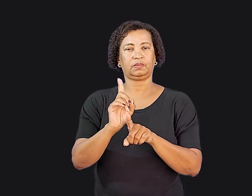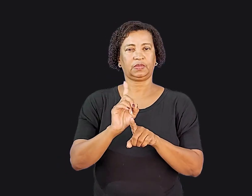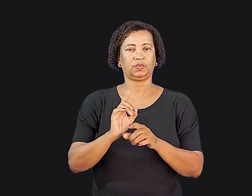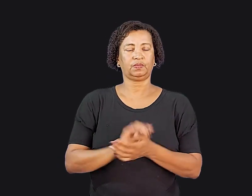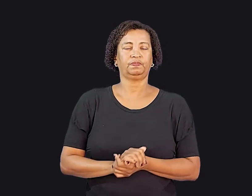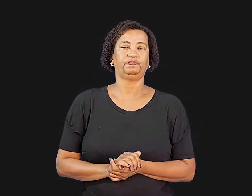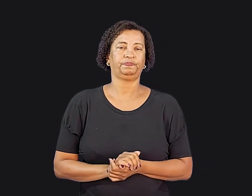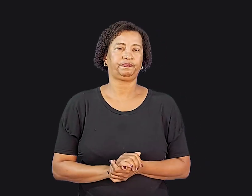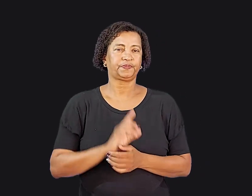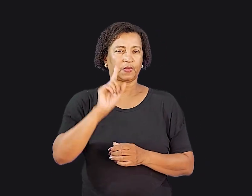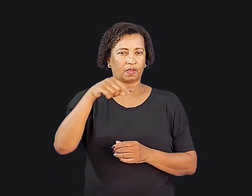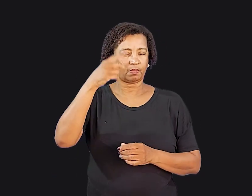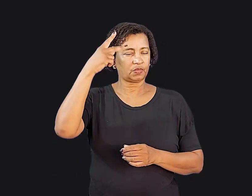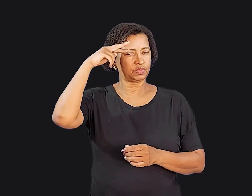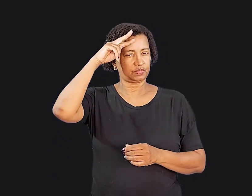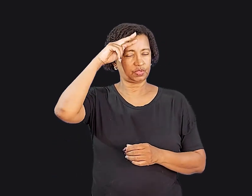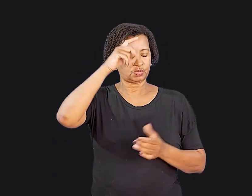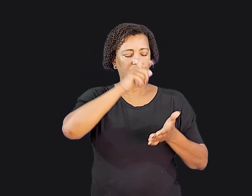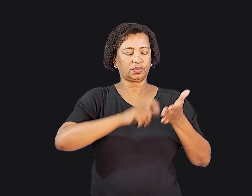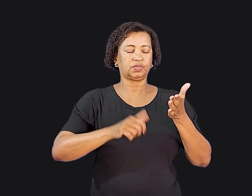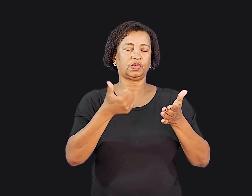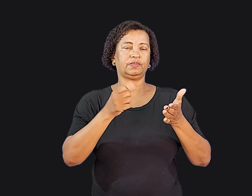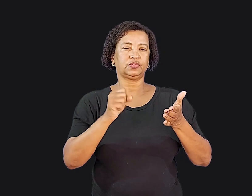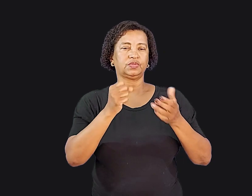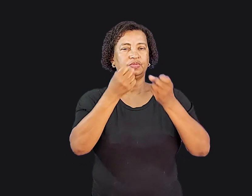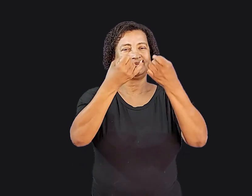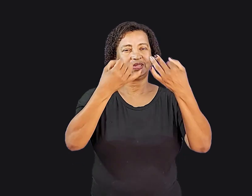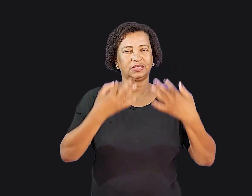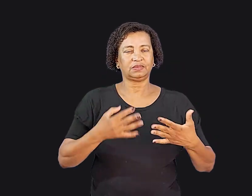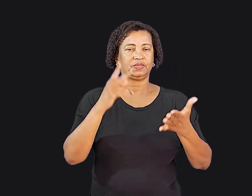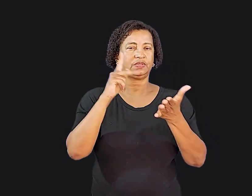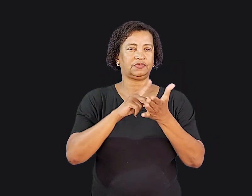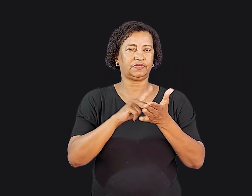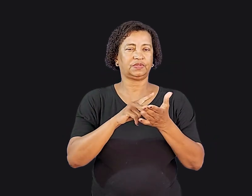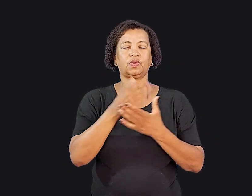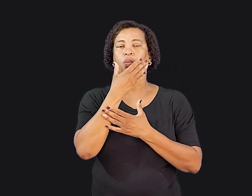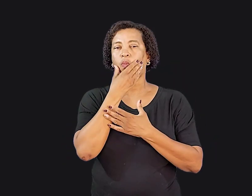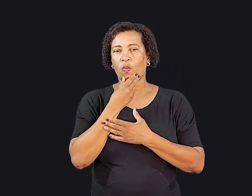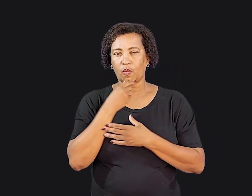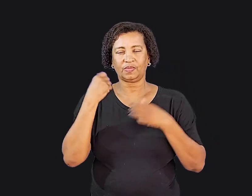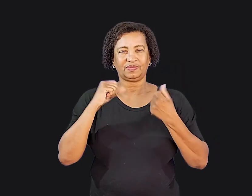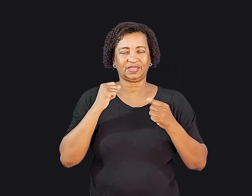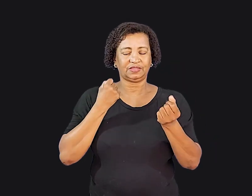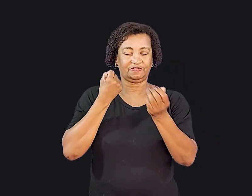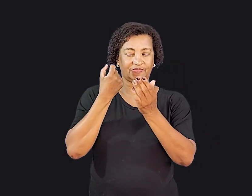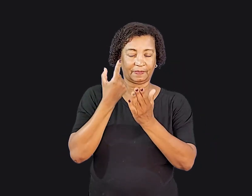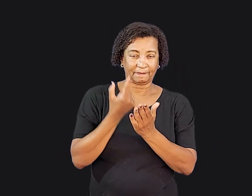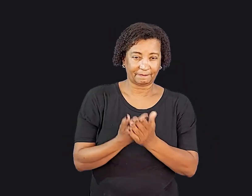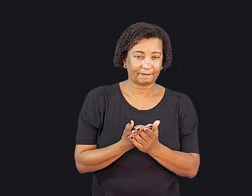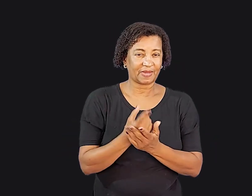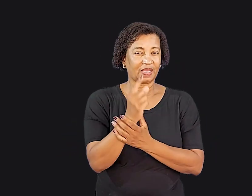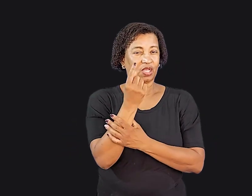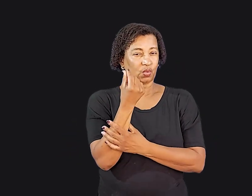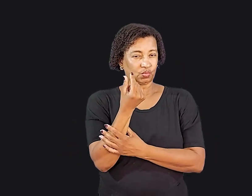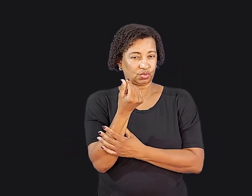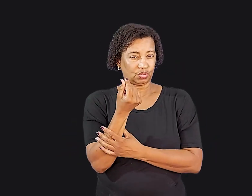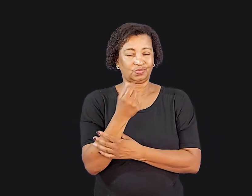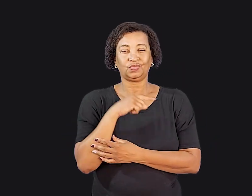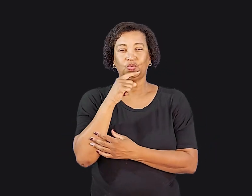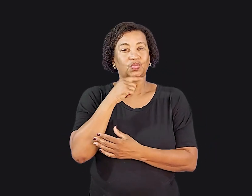A próxima parábola do capítulo 18 ilustra muito bem essa verdade. Um homem devia uma enorme quantia que não conseguia pagar.